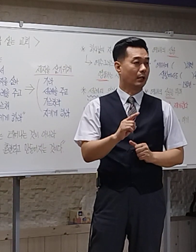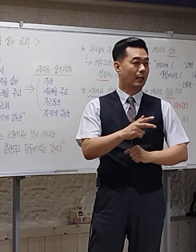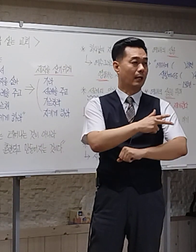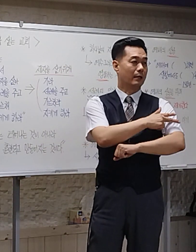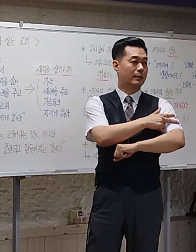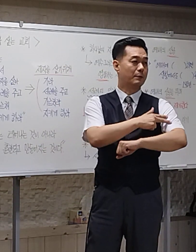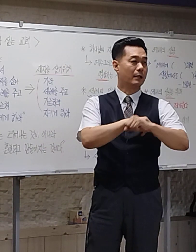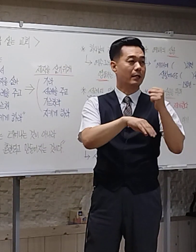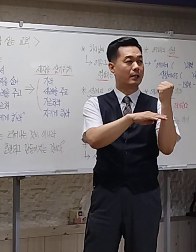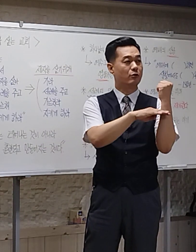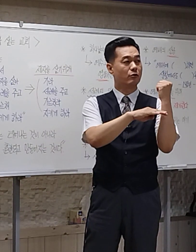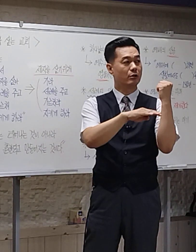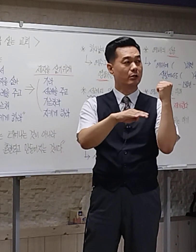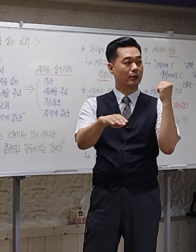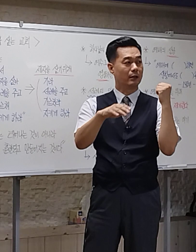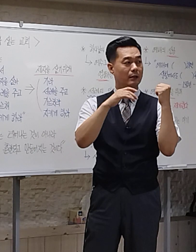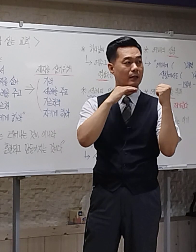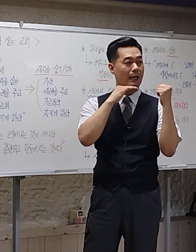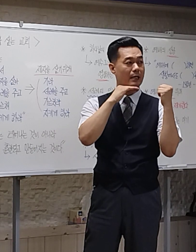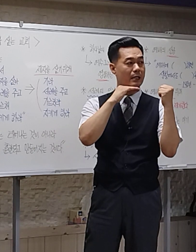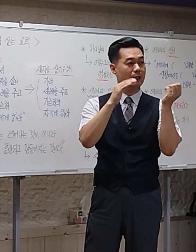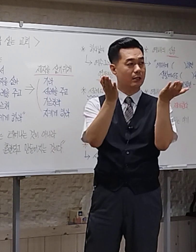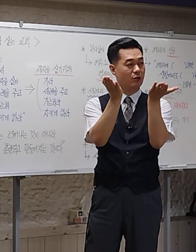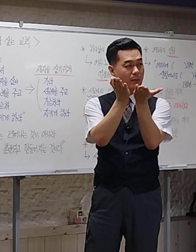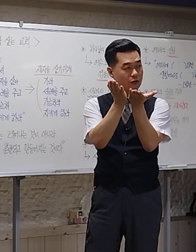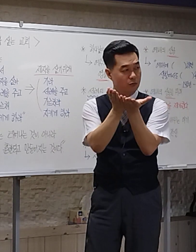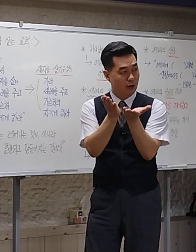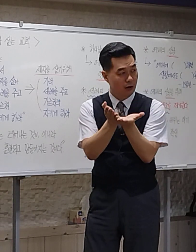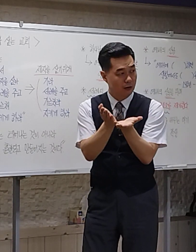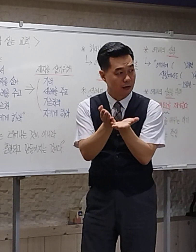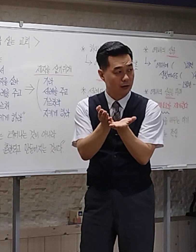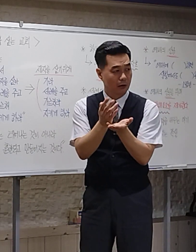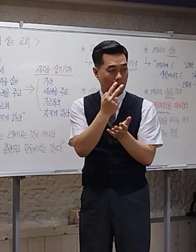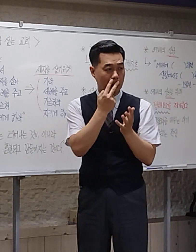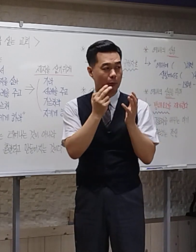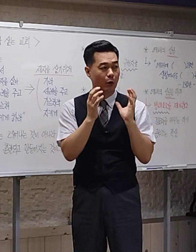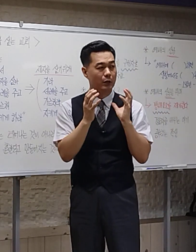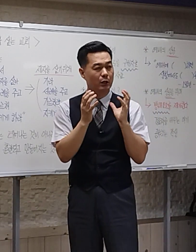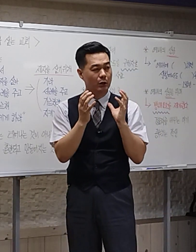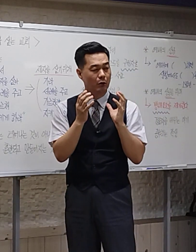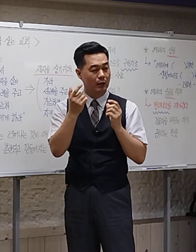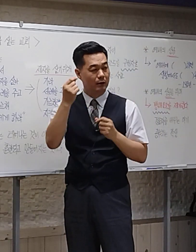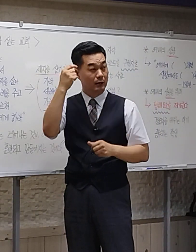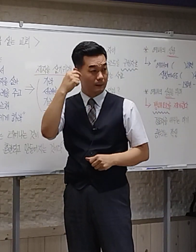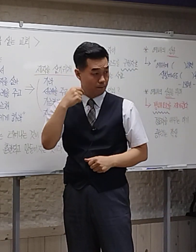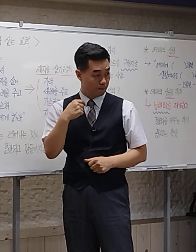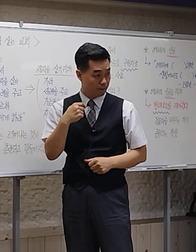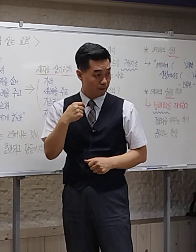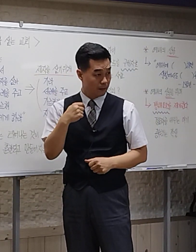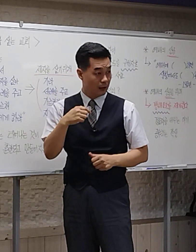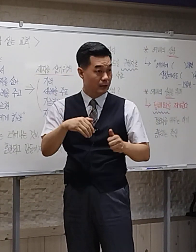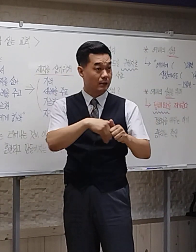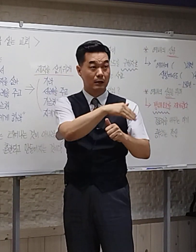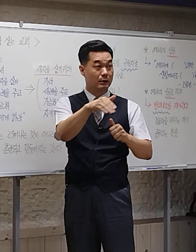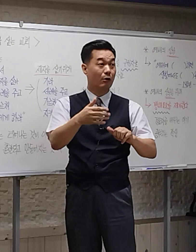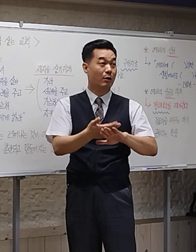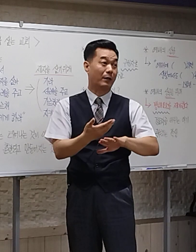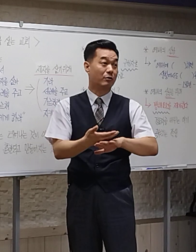뭐랄까 집사의 기준을 나이 기준에 맞추면 너무 어린 것 같은 느낌? 이제 상황이